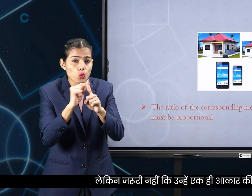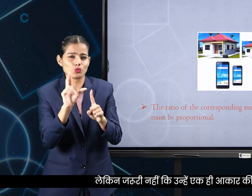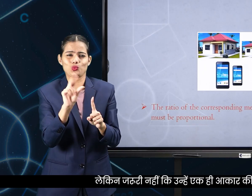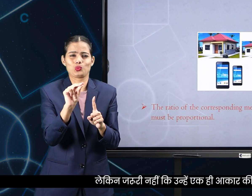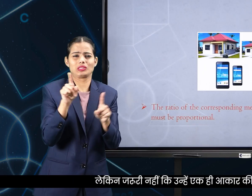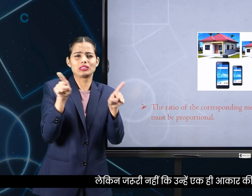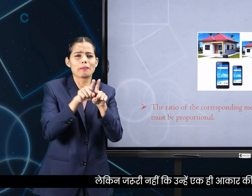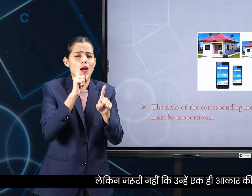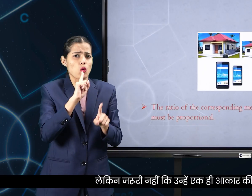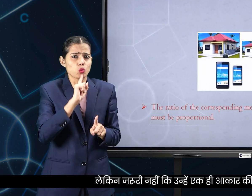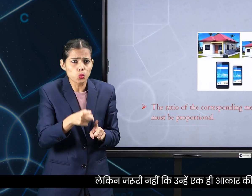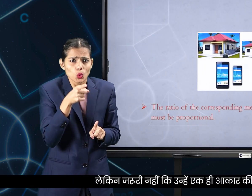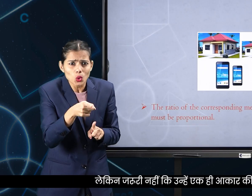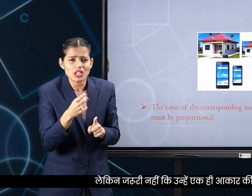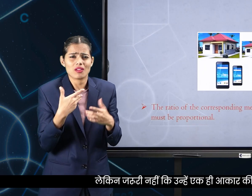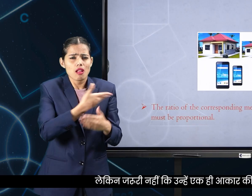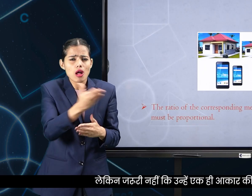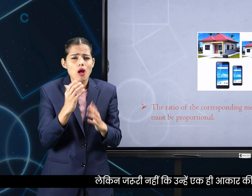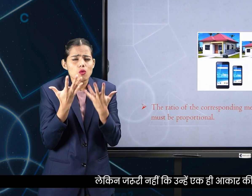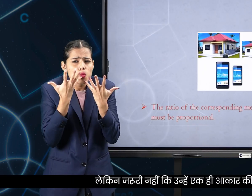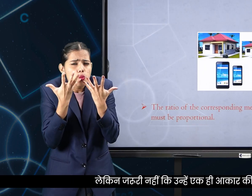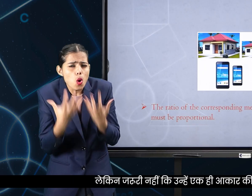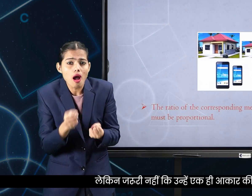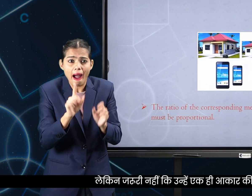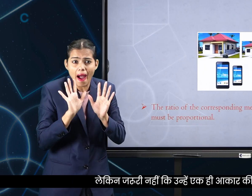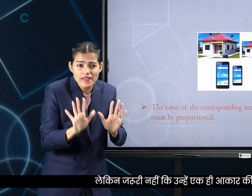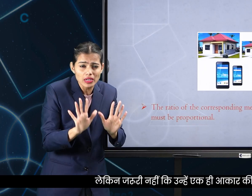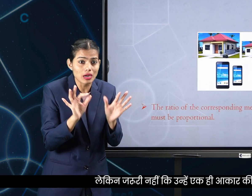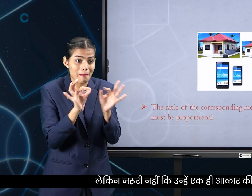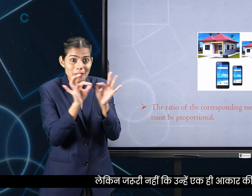लेकिन जरूरी नहीं कि उन्हें एक ही आकार की आवश्यकता हो।